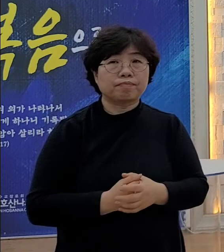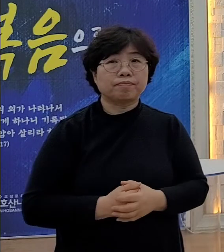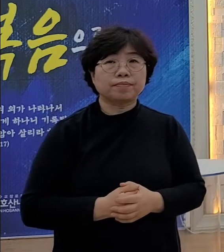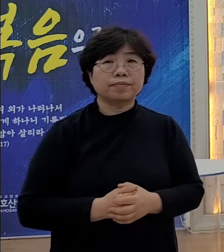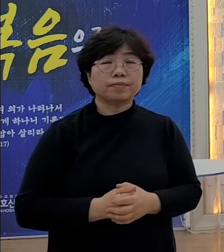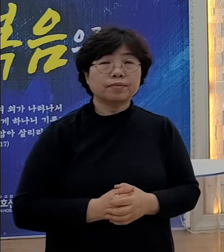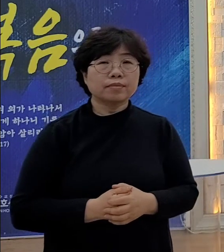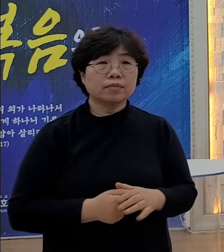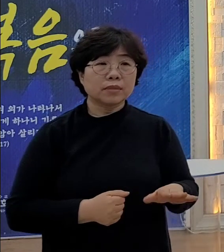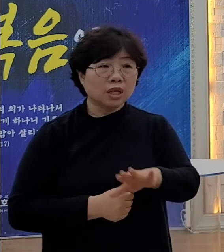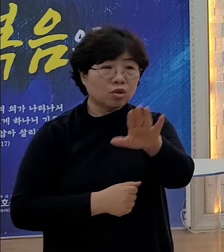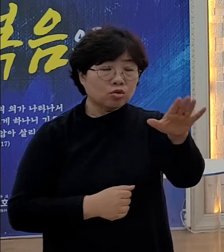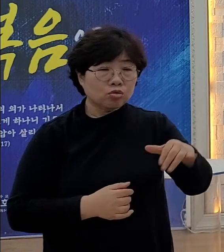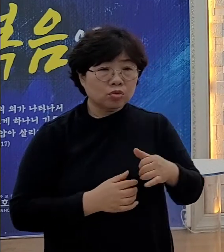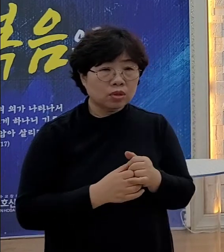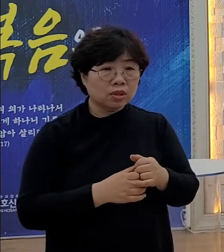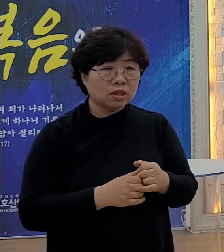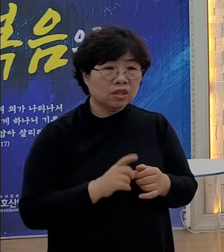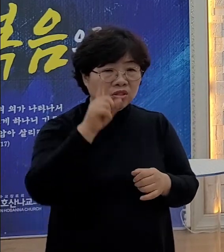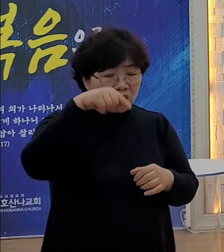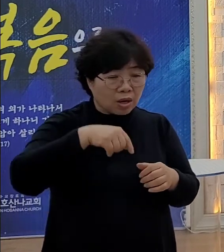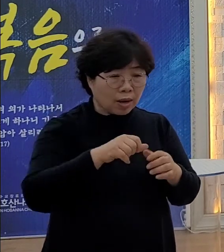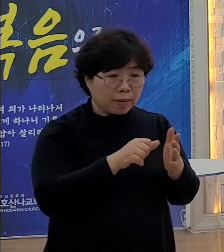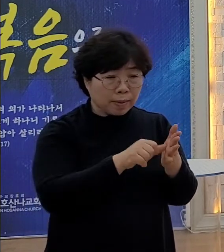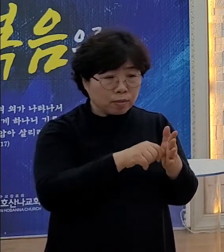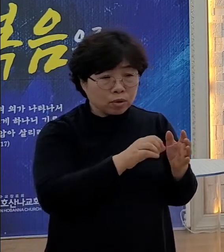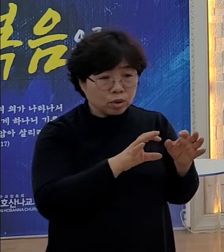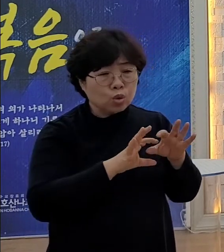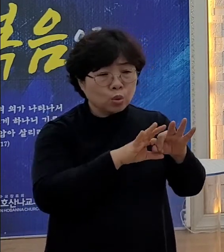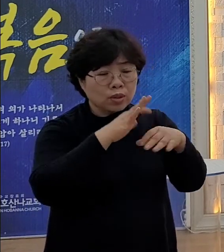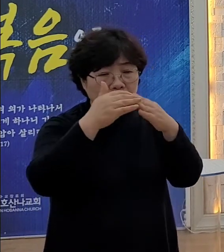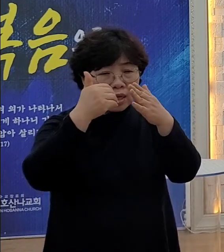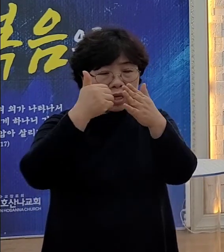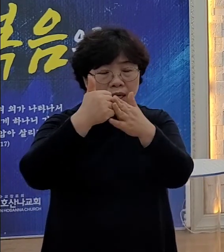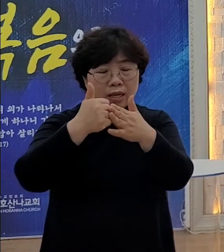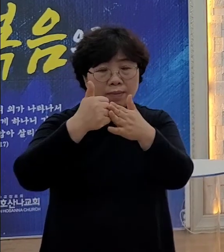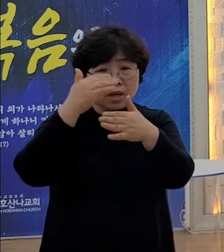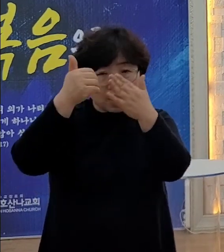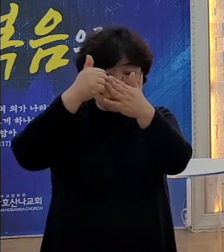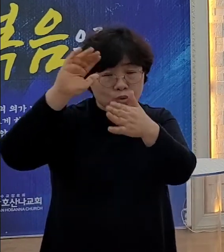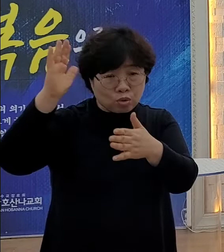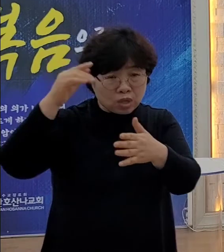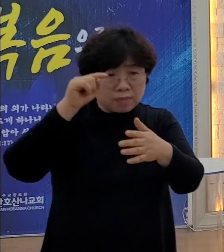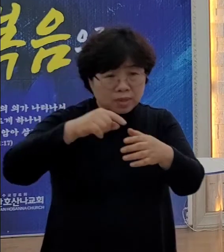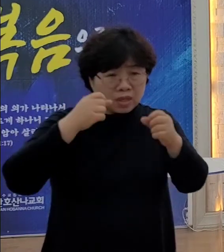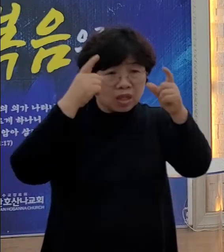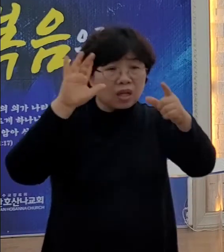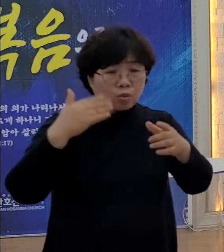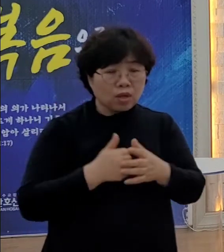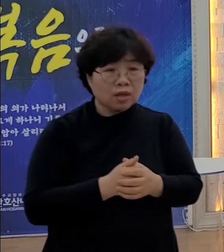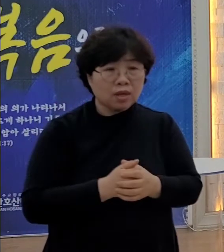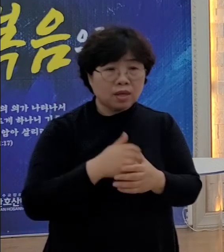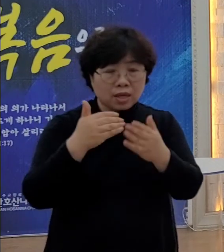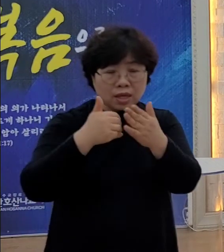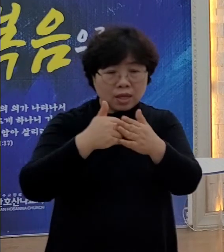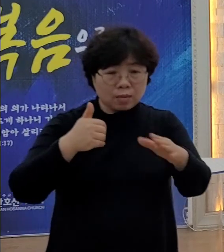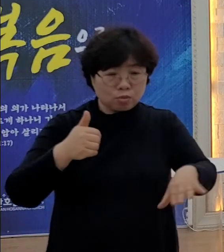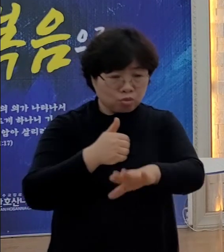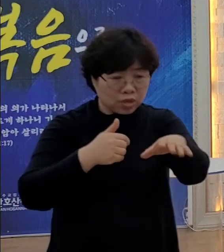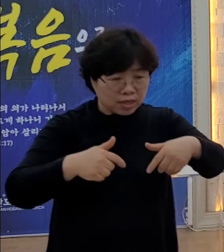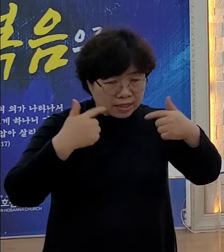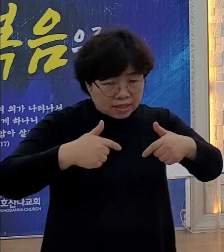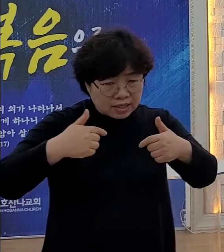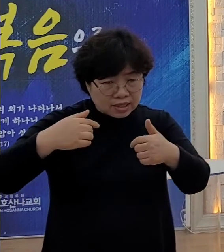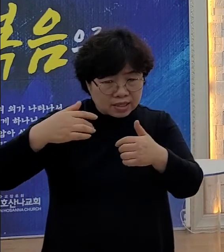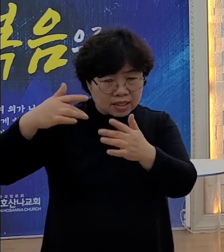있잖아요. 우리는 이 천하 만물을 통해서 하나님의 하나님이심을 알게 되어 있단 말이에요. 하나님은 우리에게 늘 사인하십니다. 바른 길